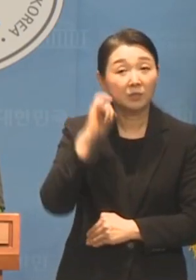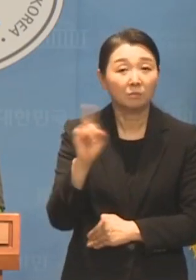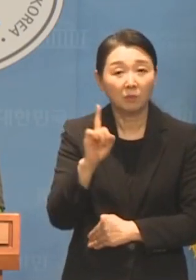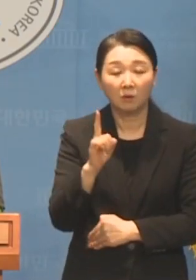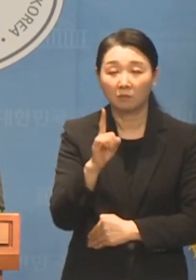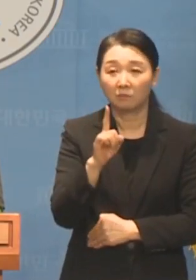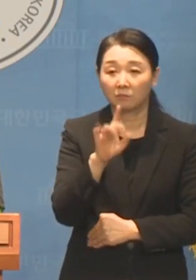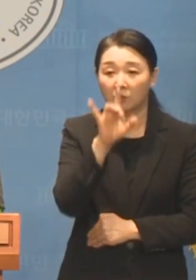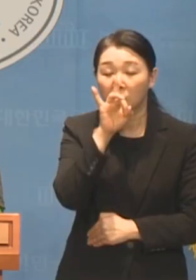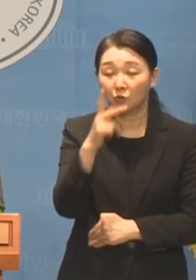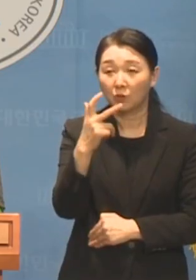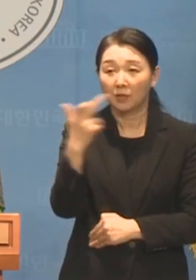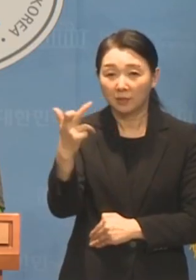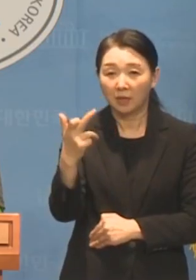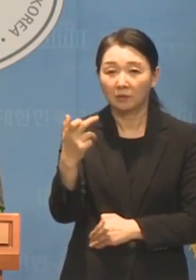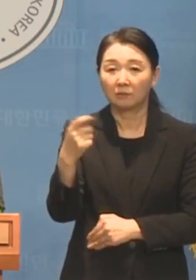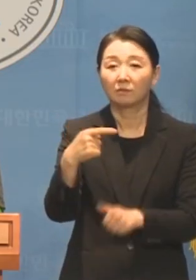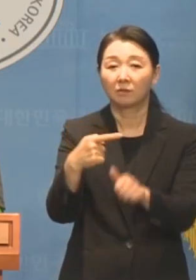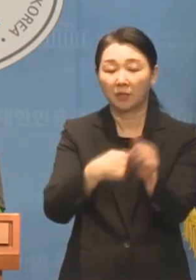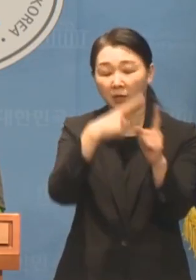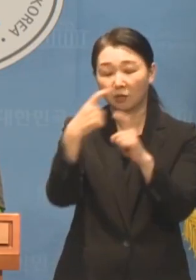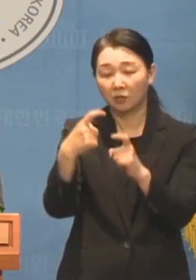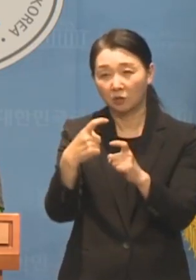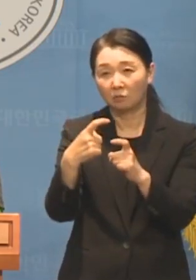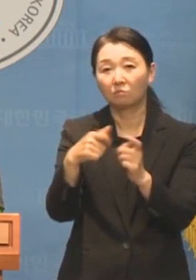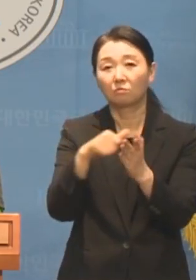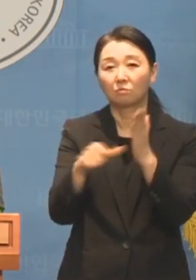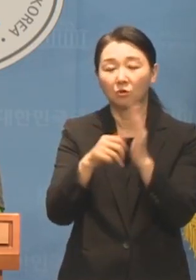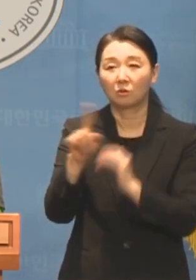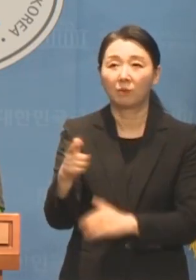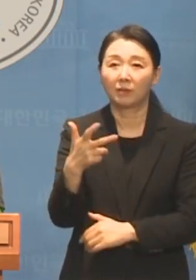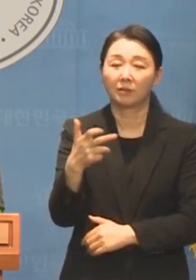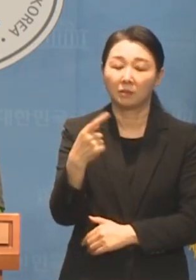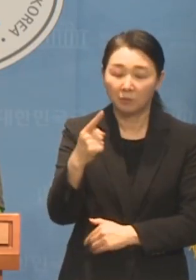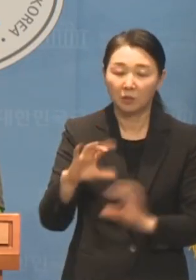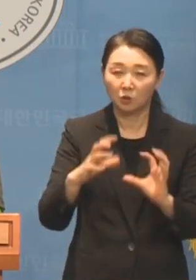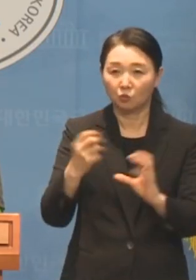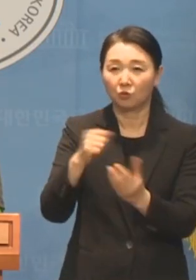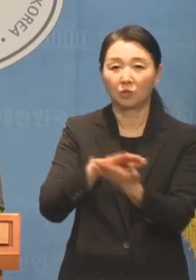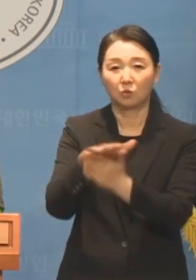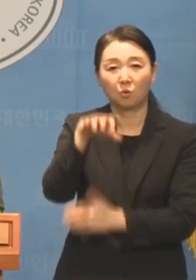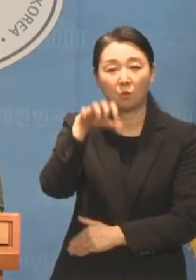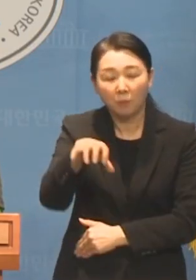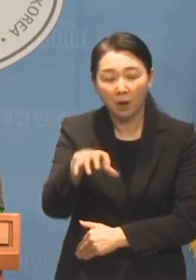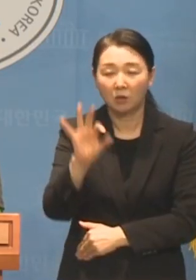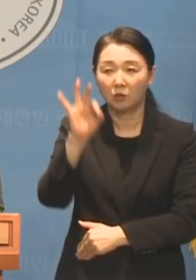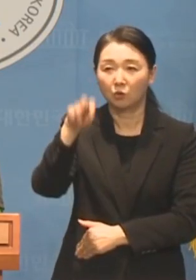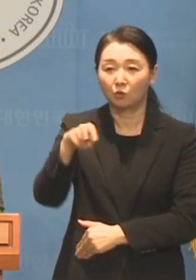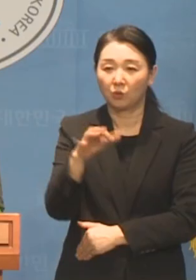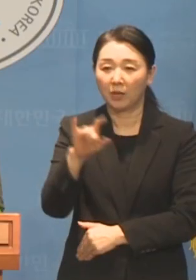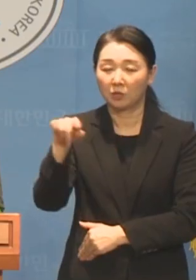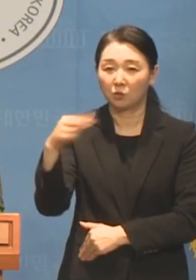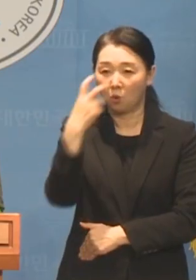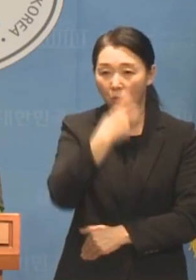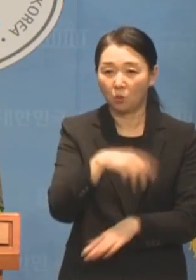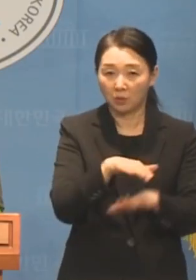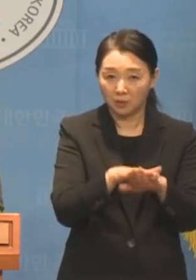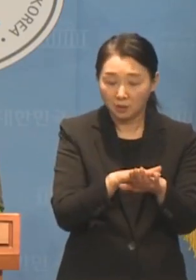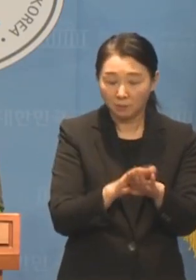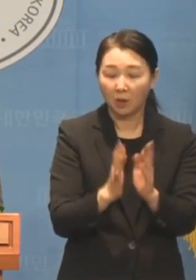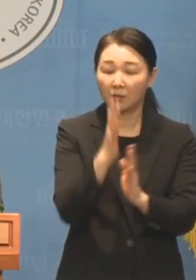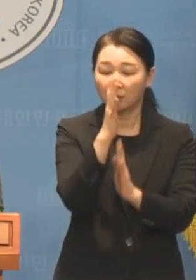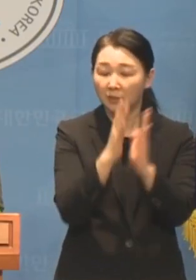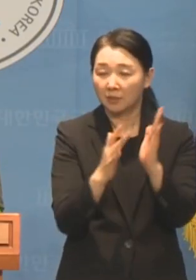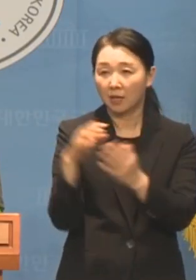설악산은 천연기념물 제171호이며 국립공원입니다. 유네스코 생물권 보전지역이고